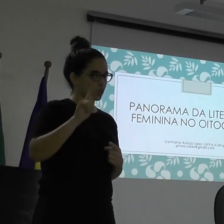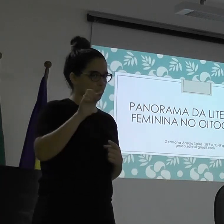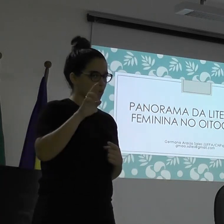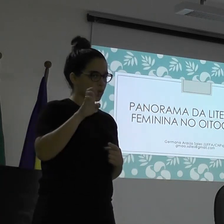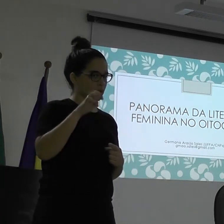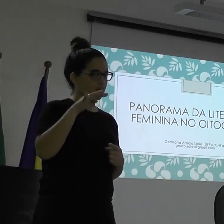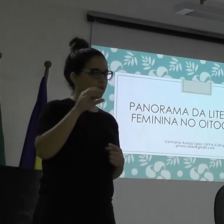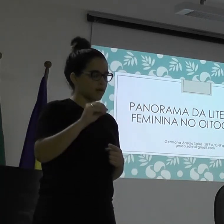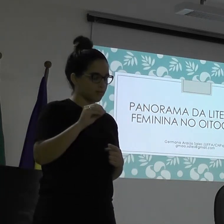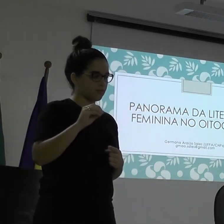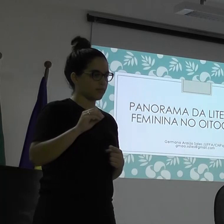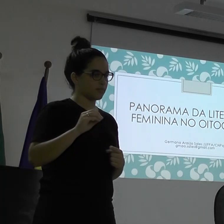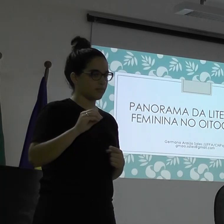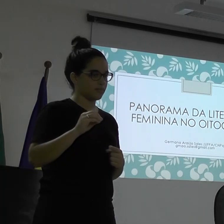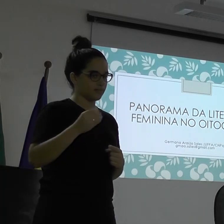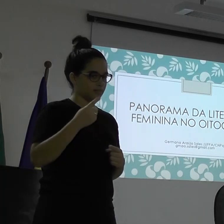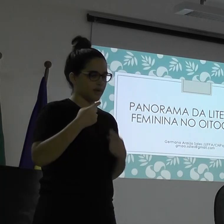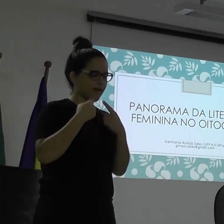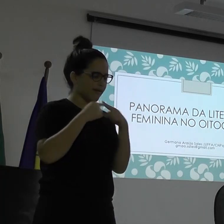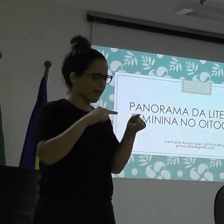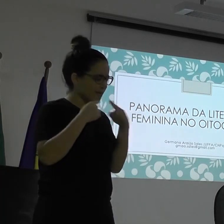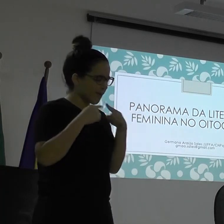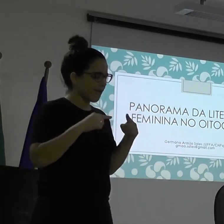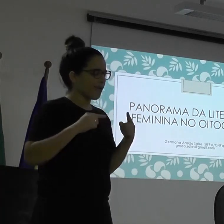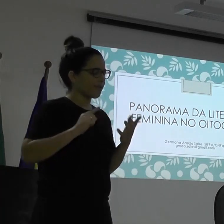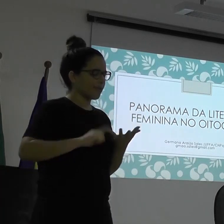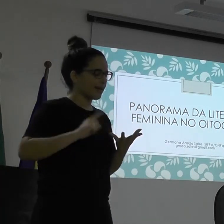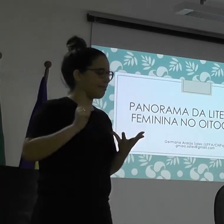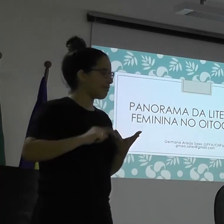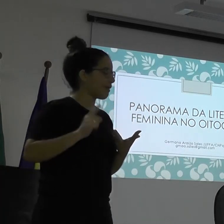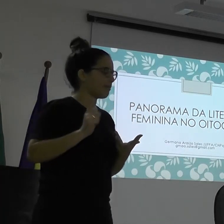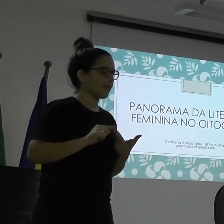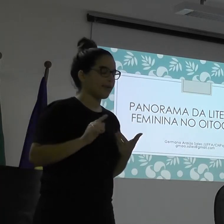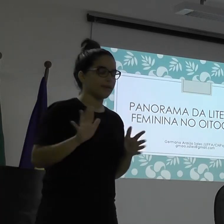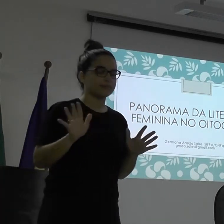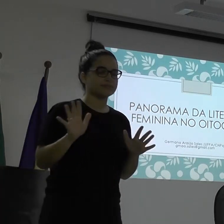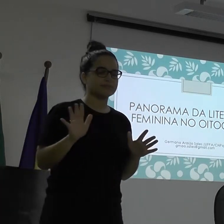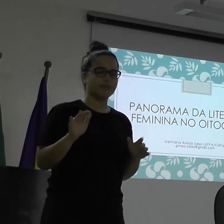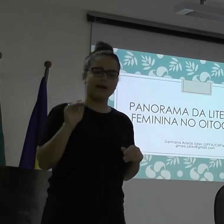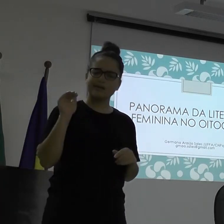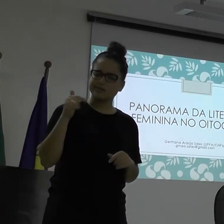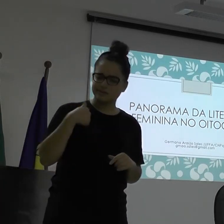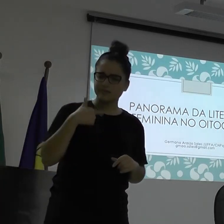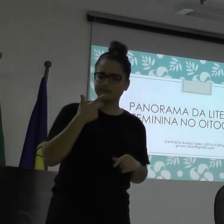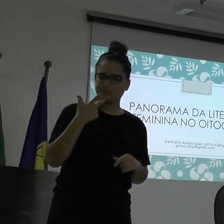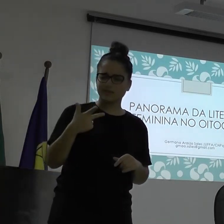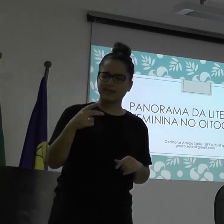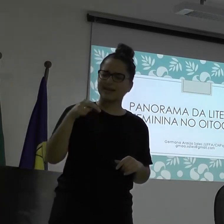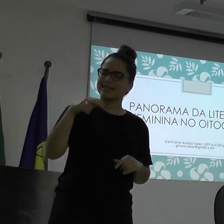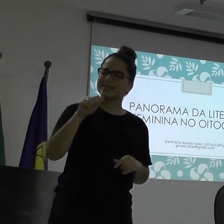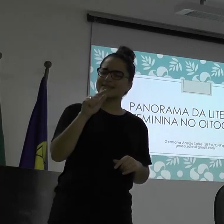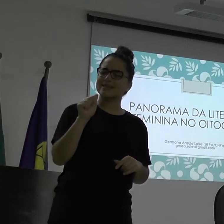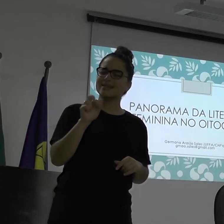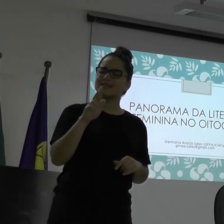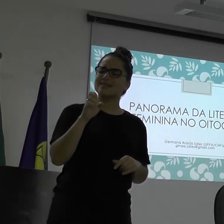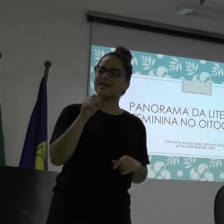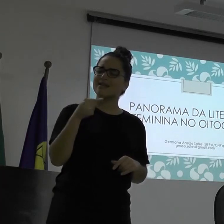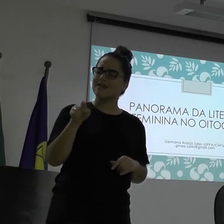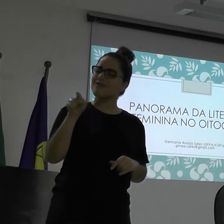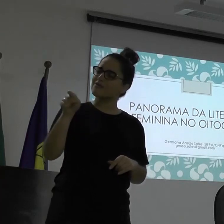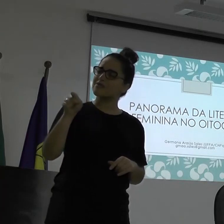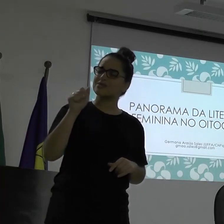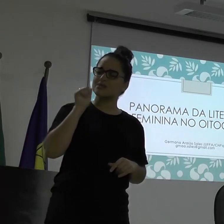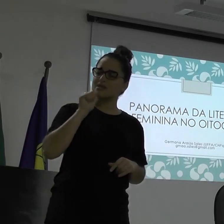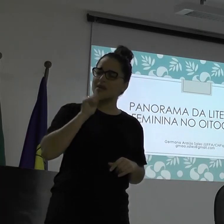e se queixou do Grêmio, e que o Grêmio isso, e que o Grêmio aquilo. Eu disse, Nazaré, por que você, como presidente